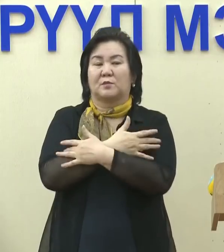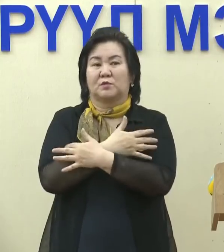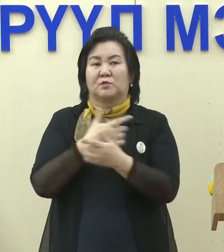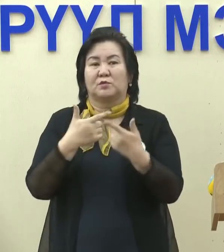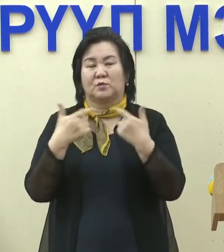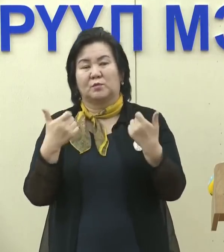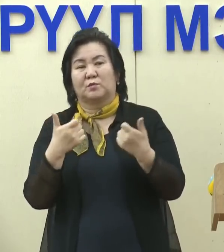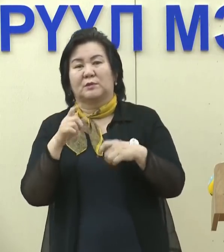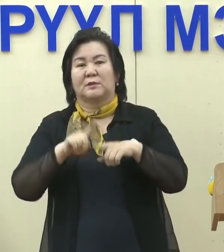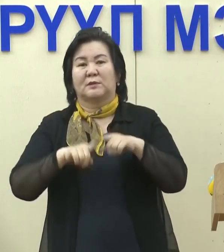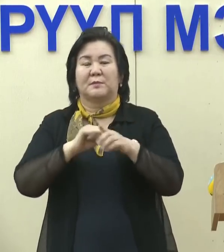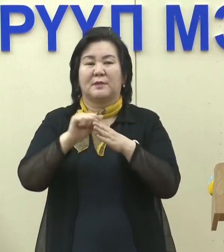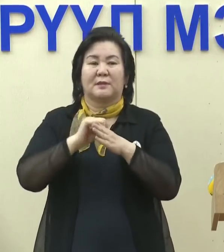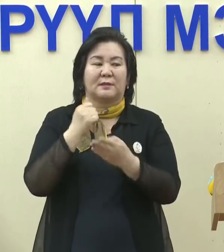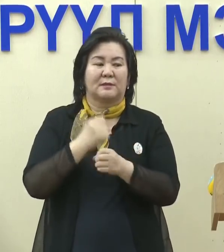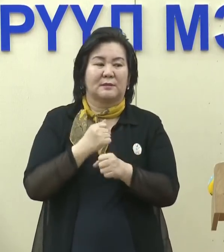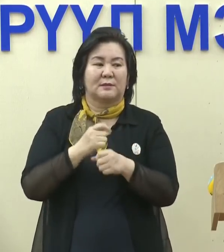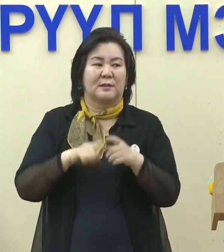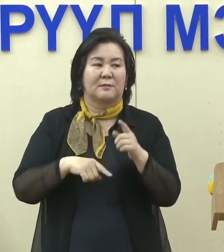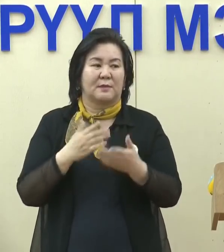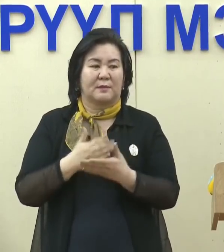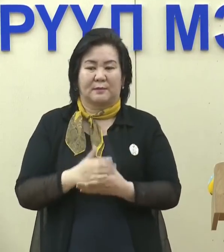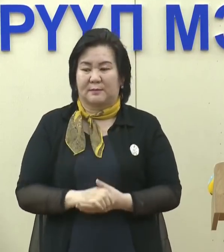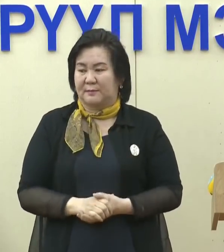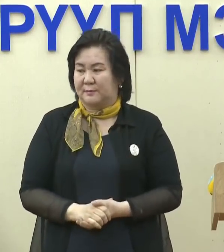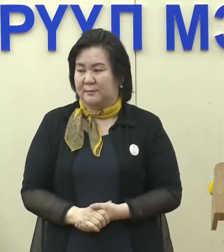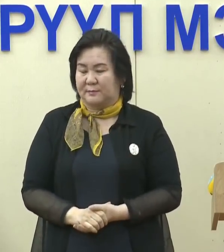Амар зочдодод